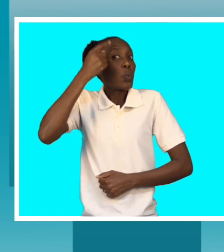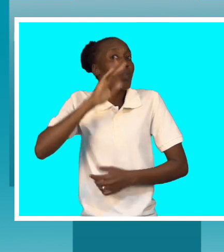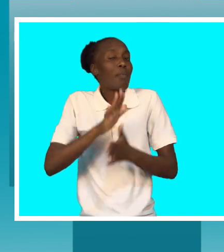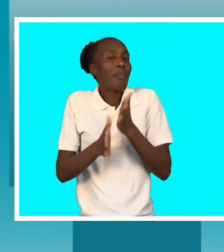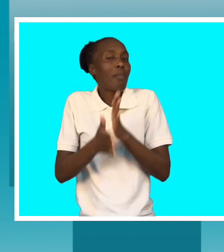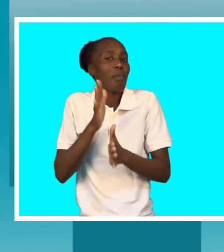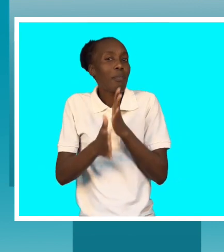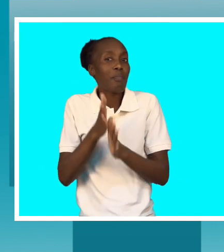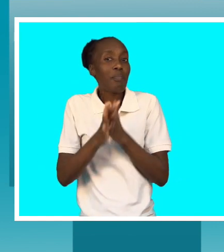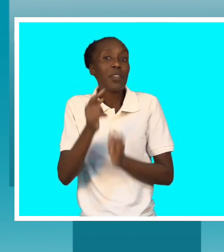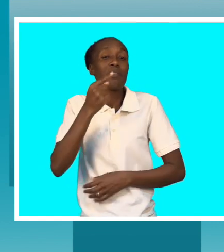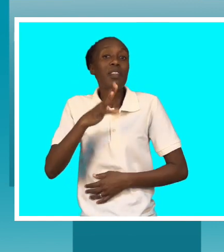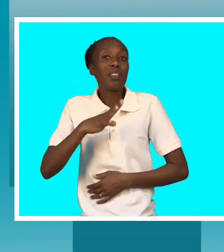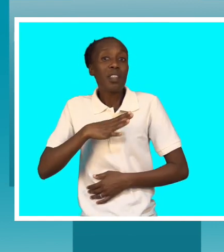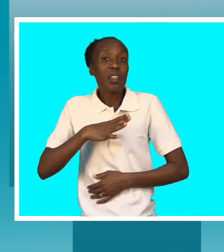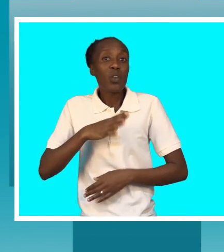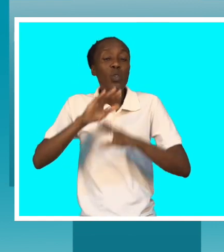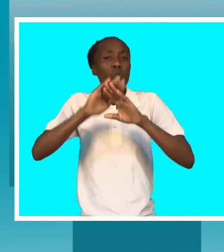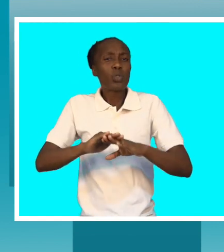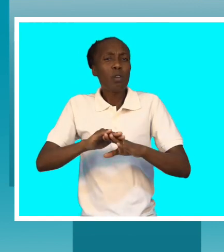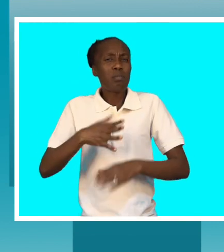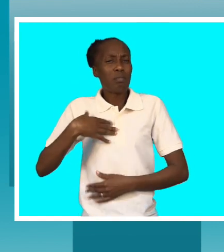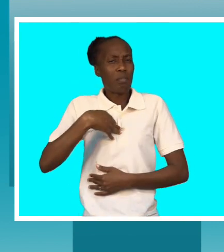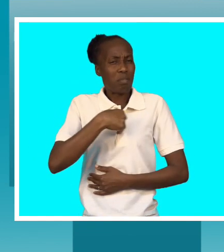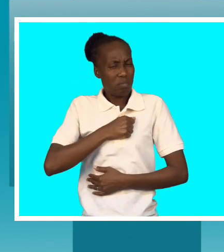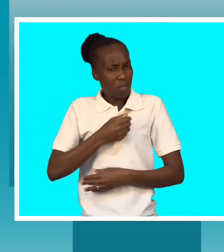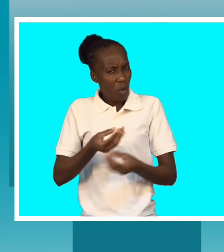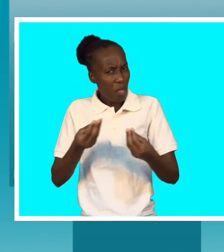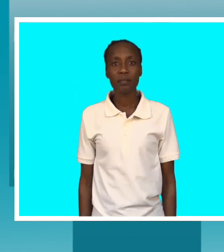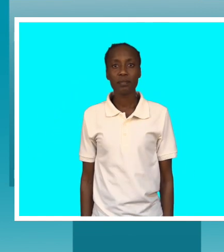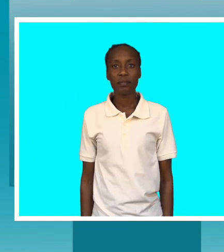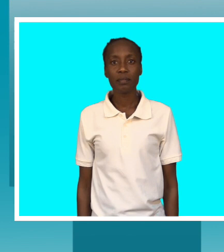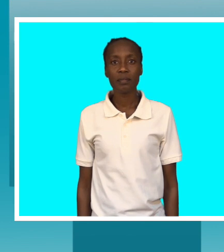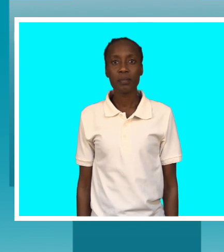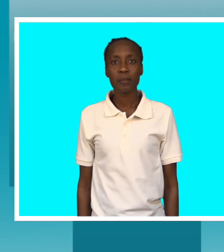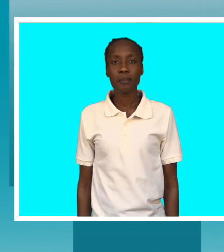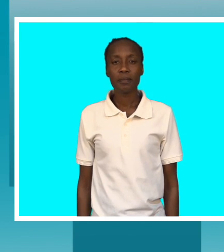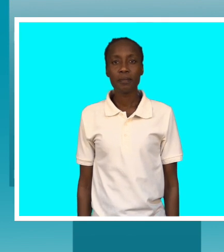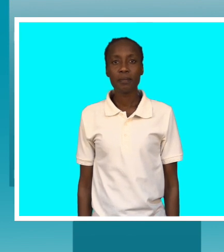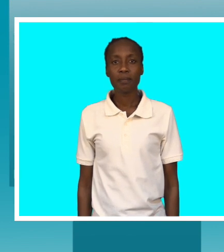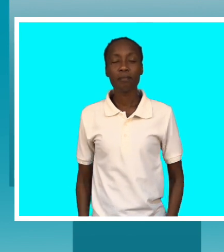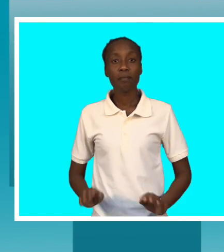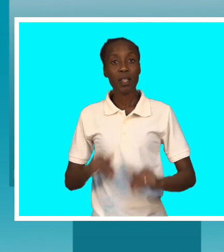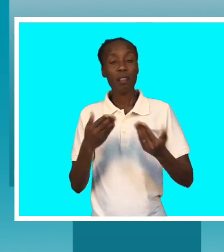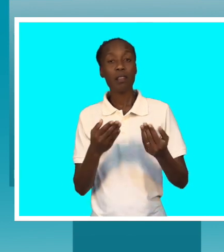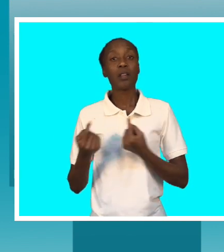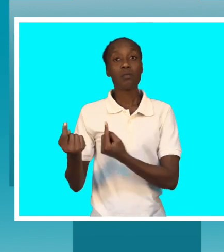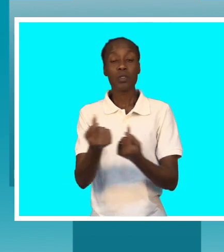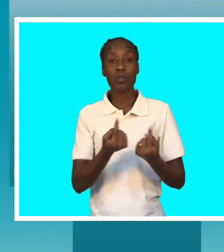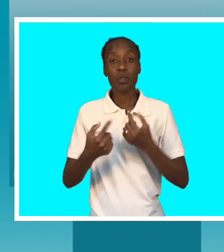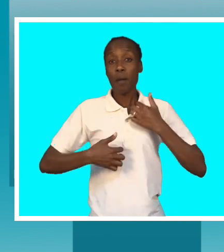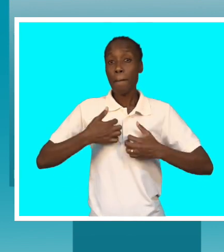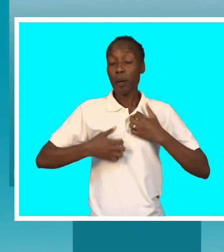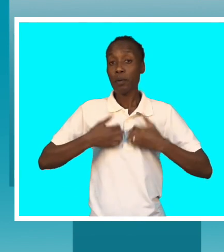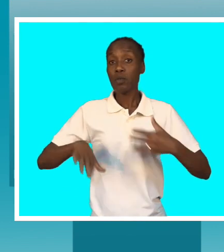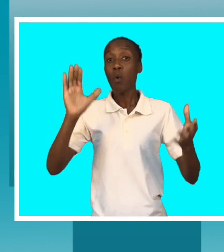três vezes mesmo, já eu morri, a pessoa de me falar já morri. Esta situação preocupou os amigos